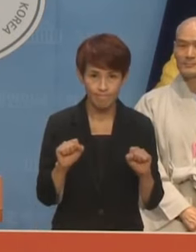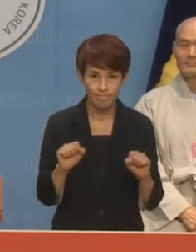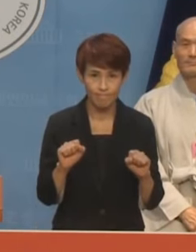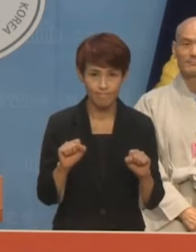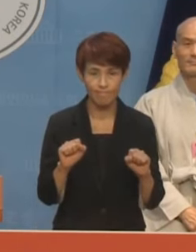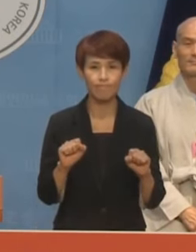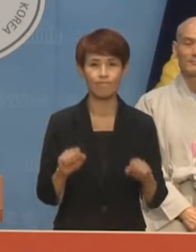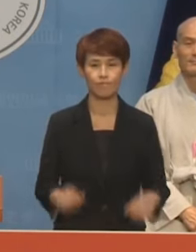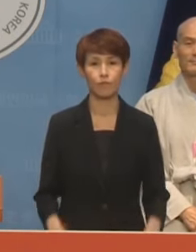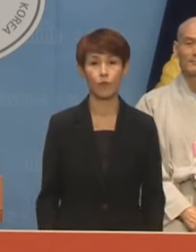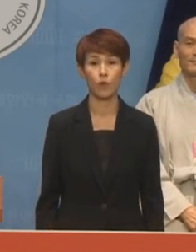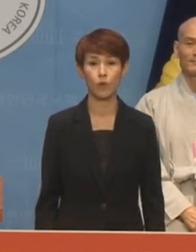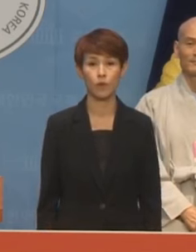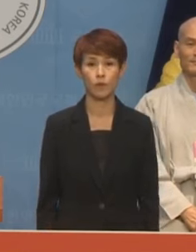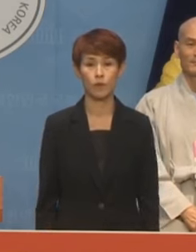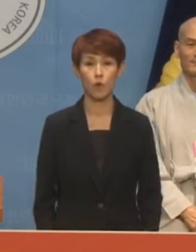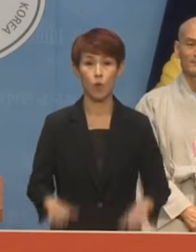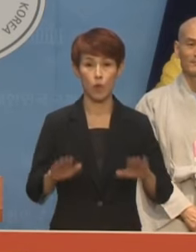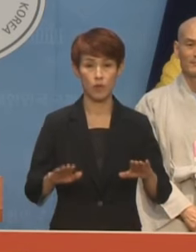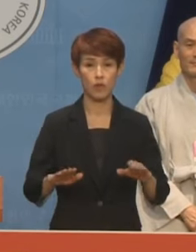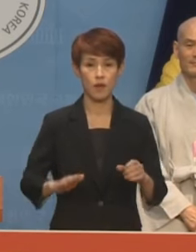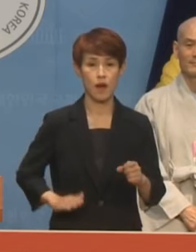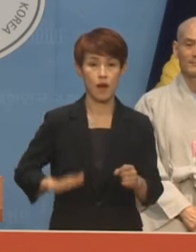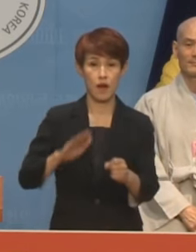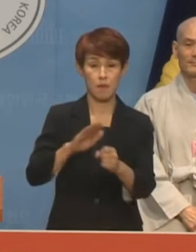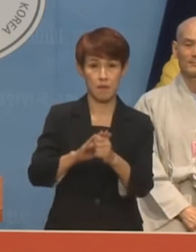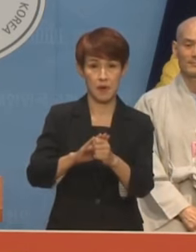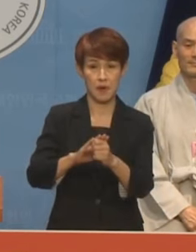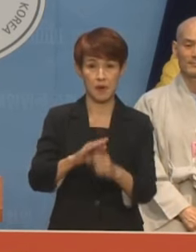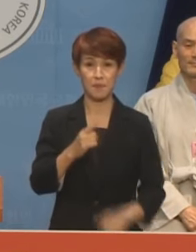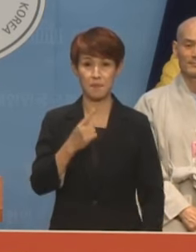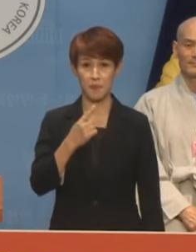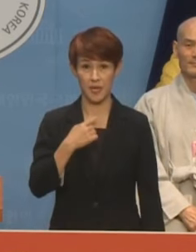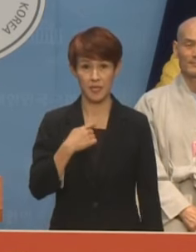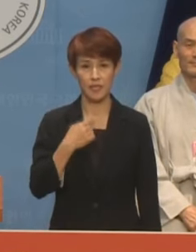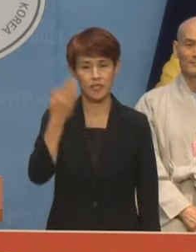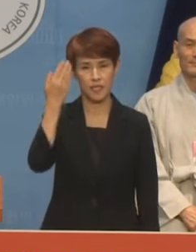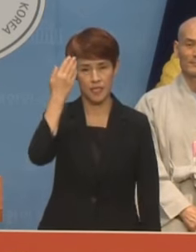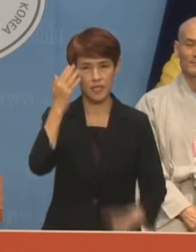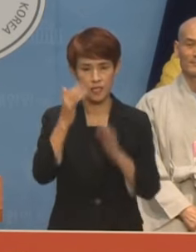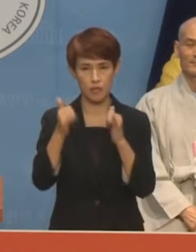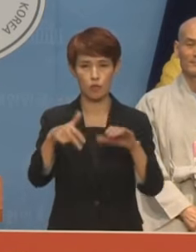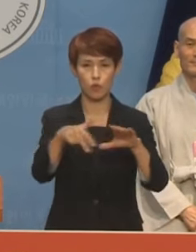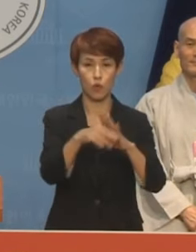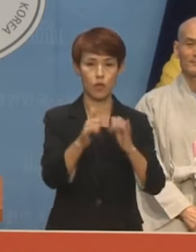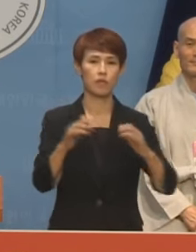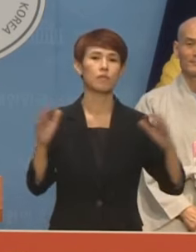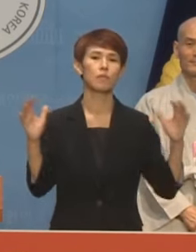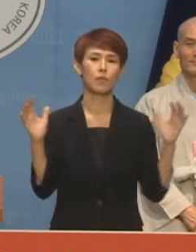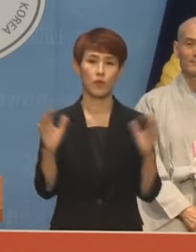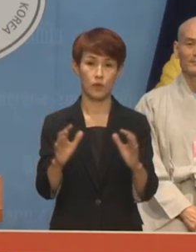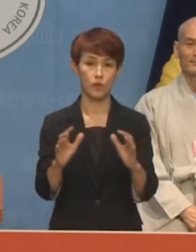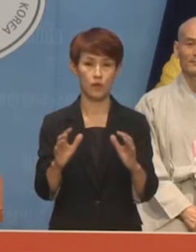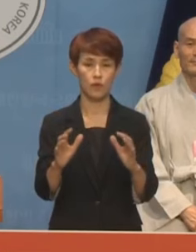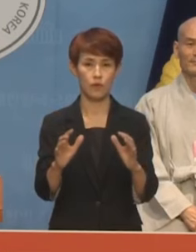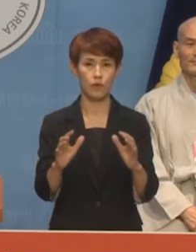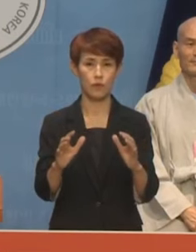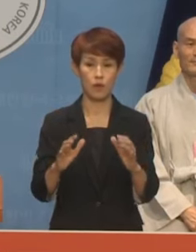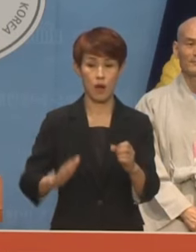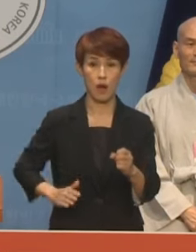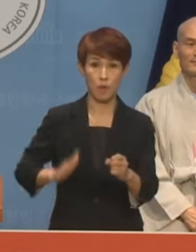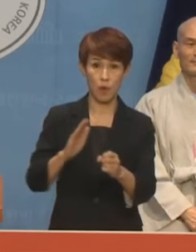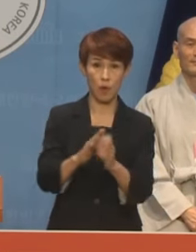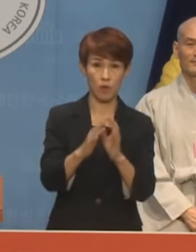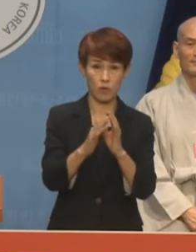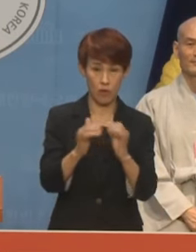안녕하십니까. 오늘 그 해병 출신 지식인 종교인들이 모여서 해병대원